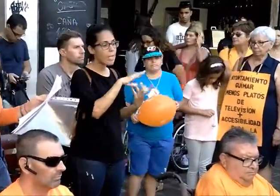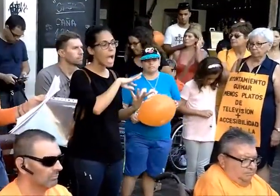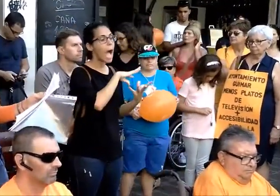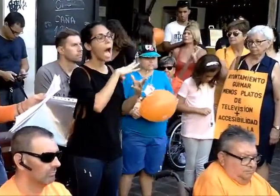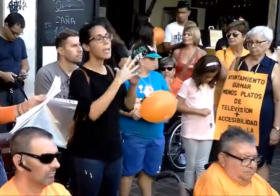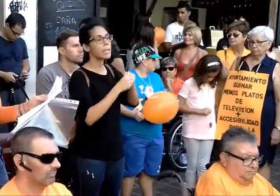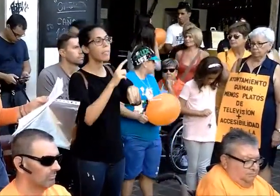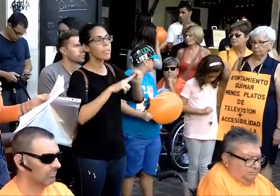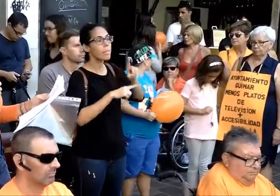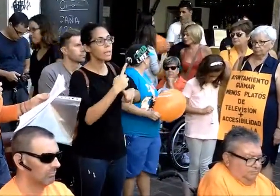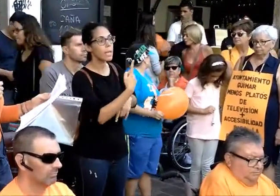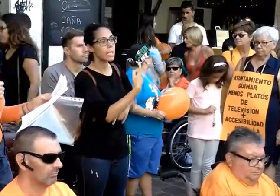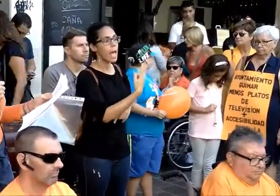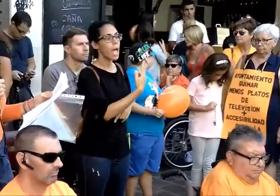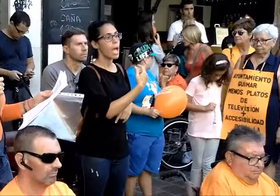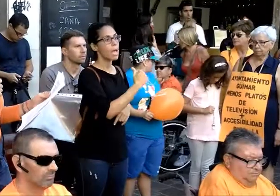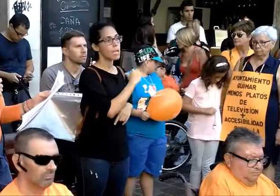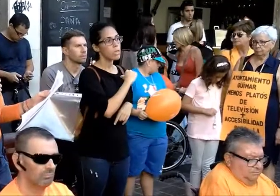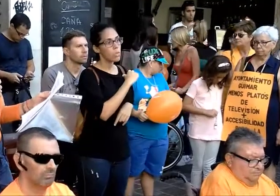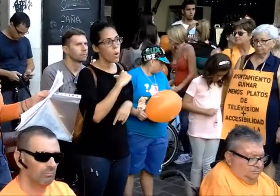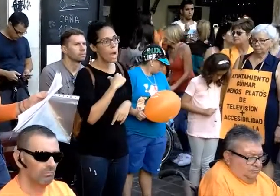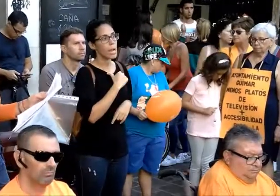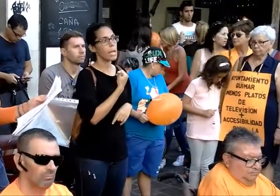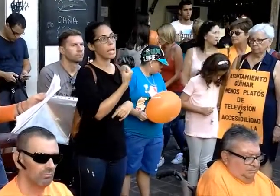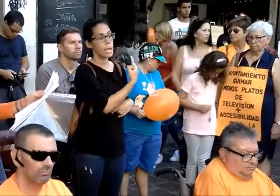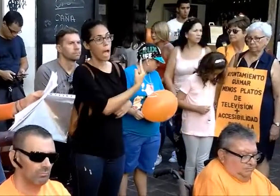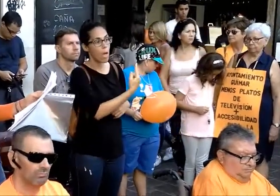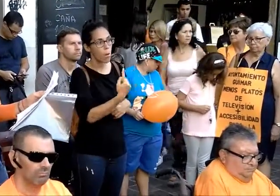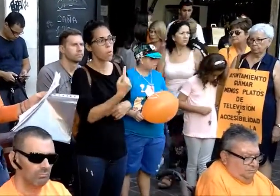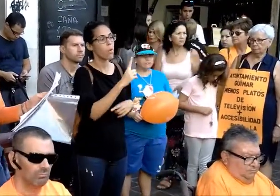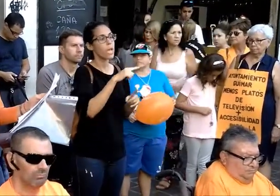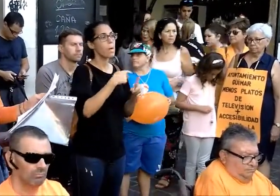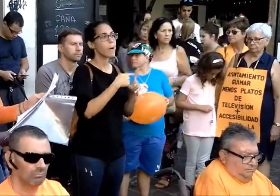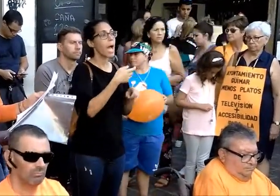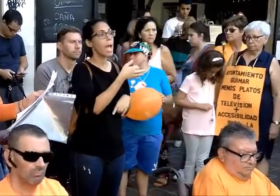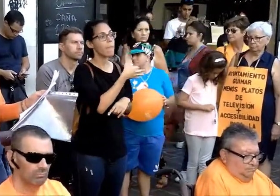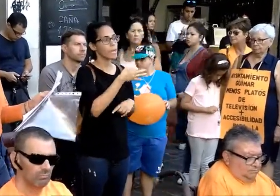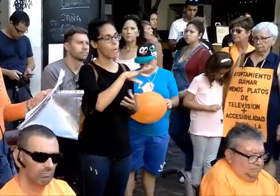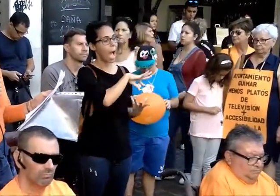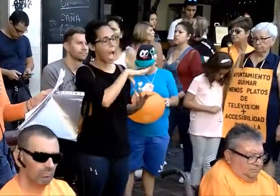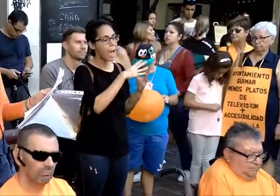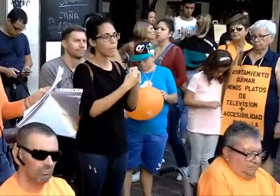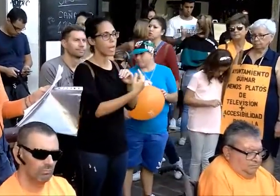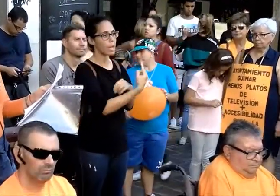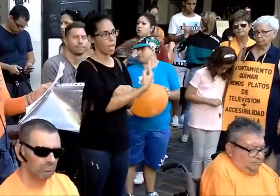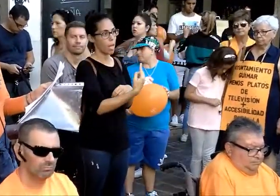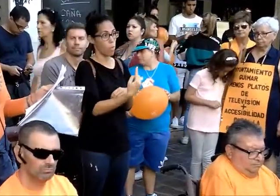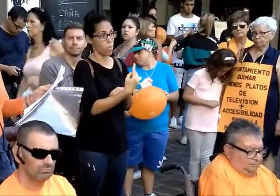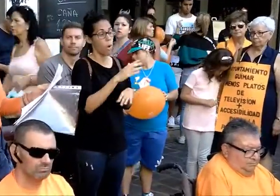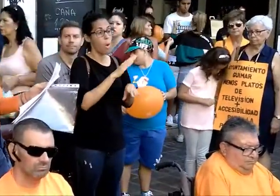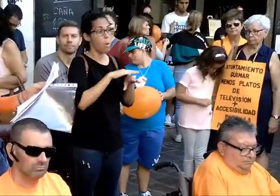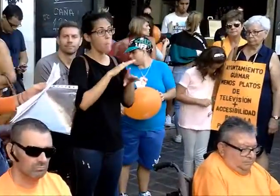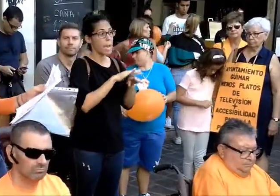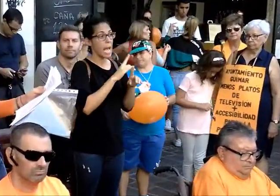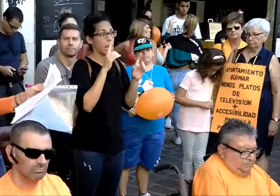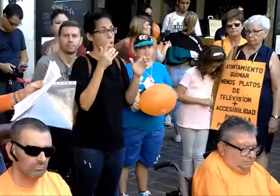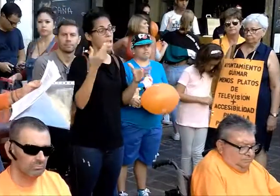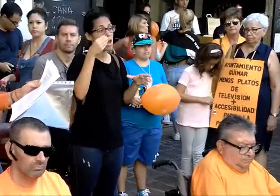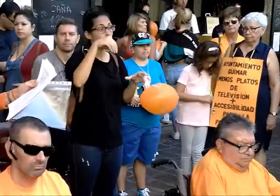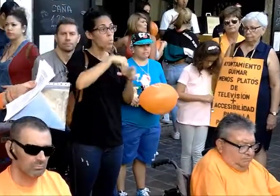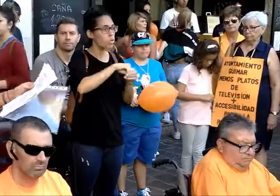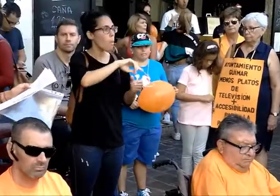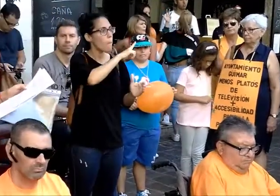de las necesidades individuales, personalizadas y efectivas para asegurar la plena inclusión